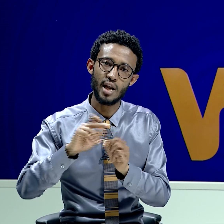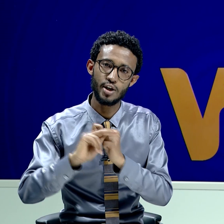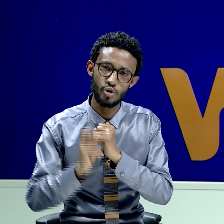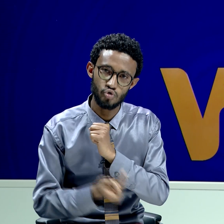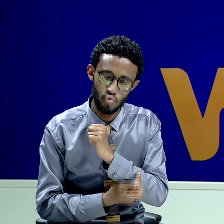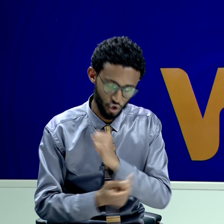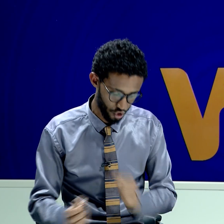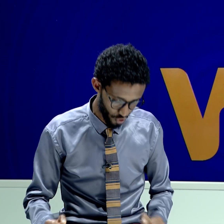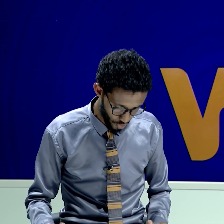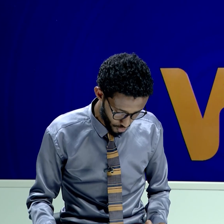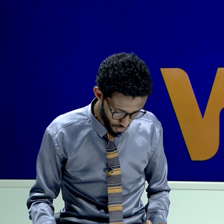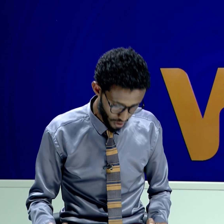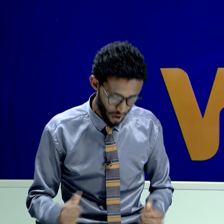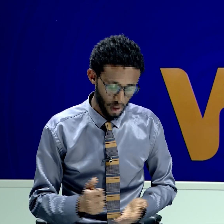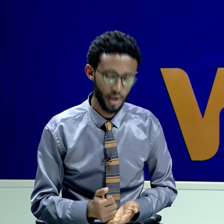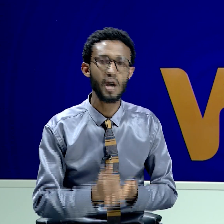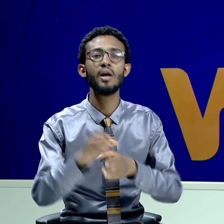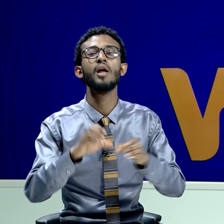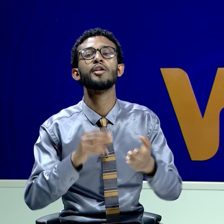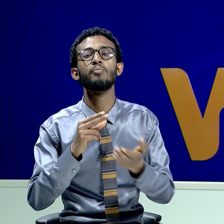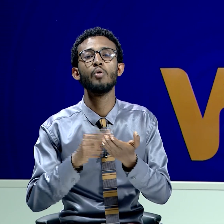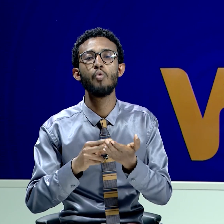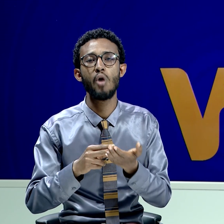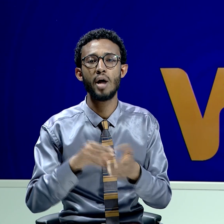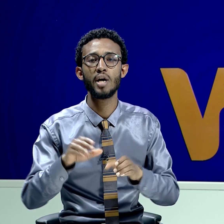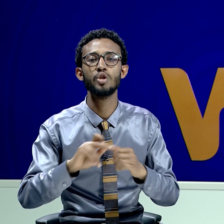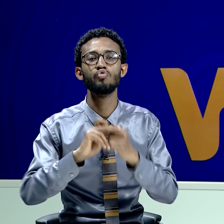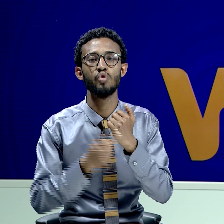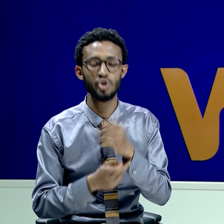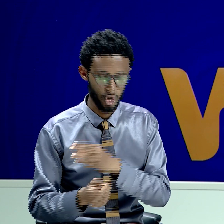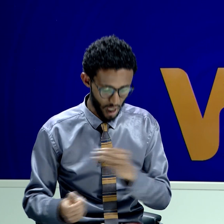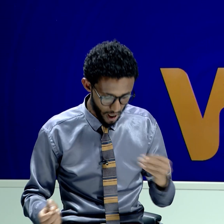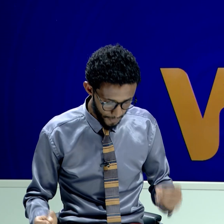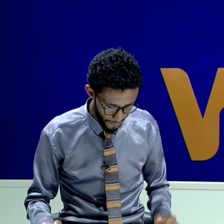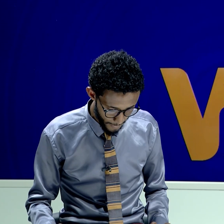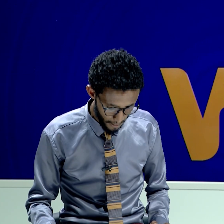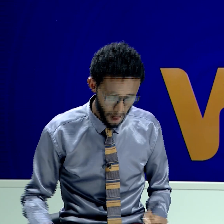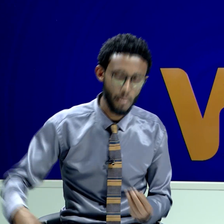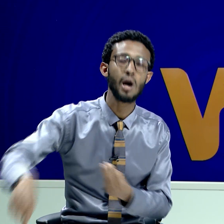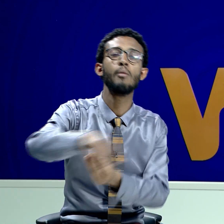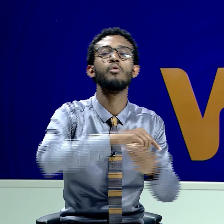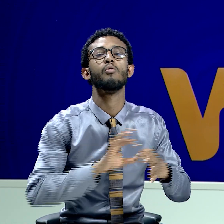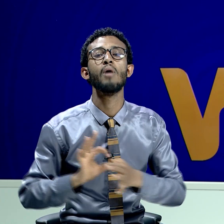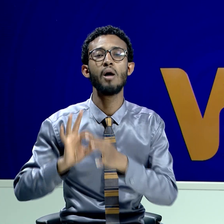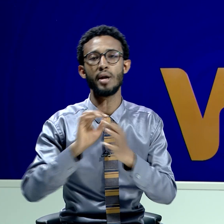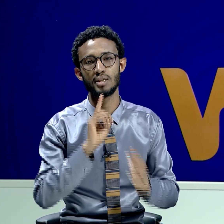ስራቀጣሪ ድርጅቶች እርዳታ አረጊ በቁ አረጊ ድርጅቶች ፈዳ ማካበሙ ባበረሰም